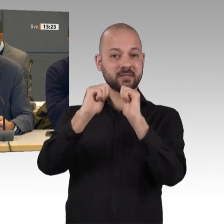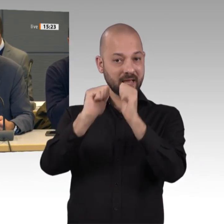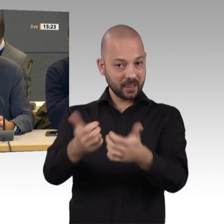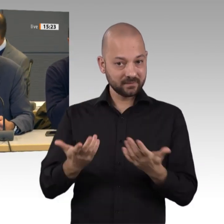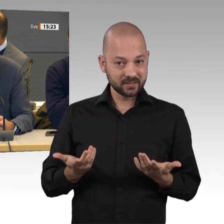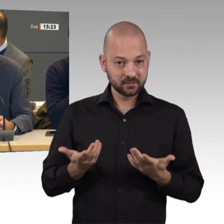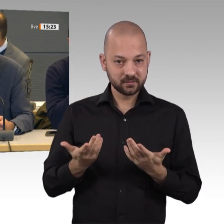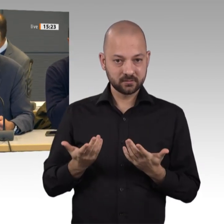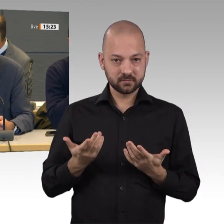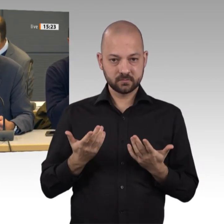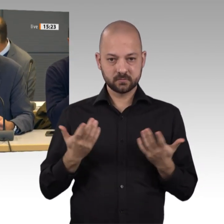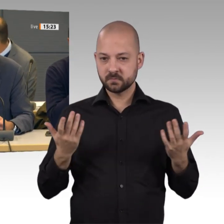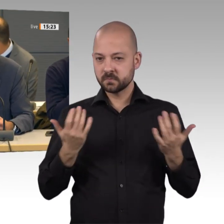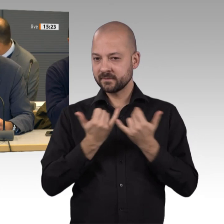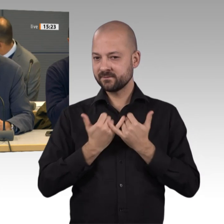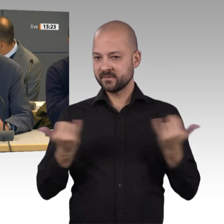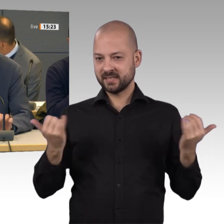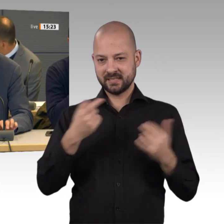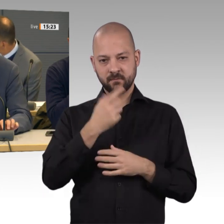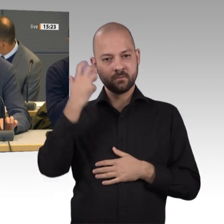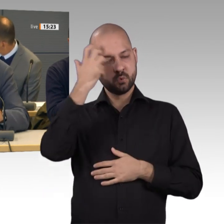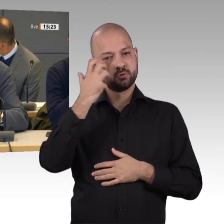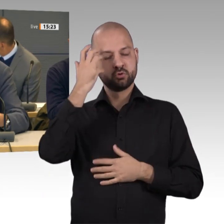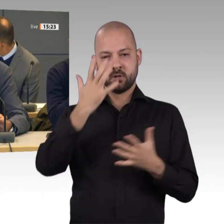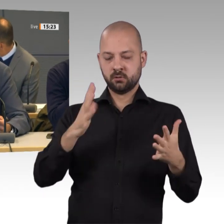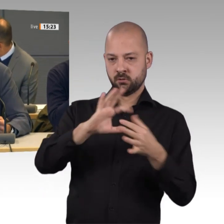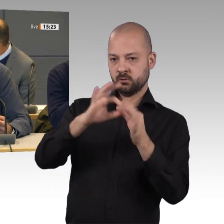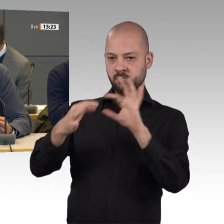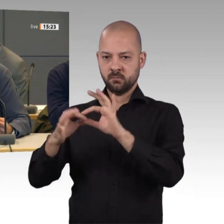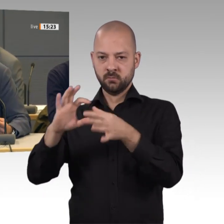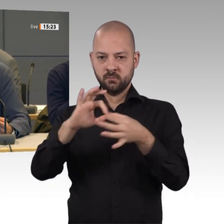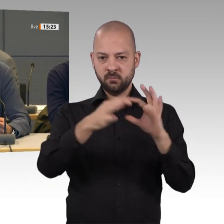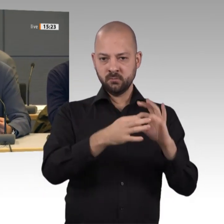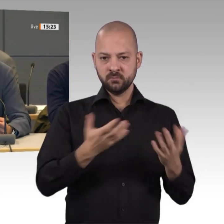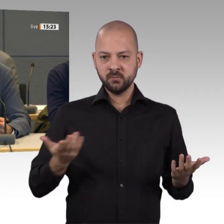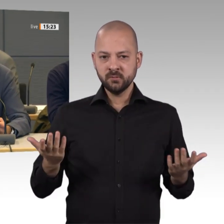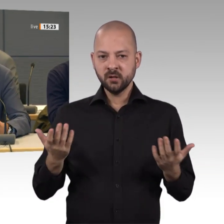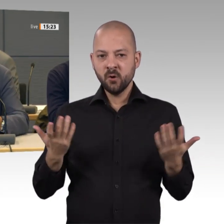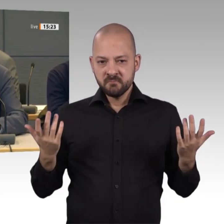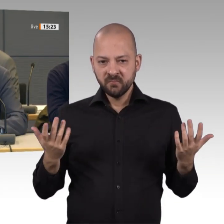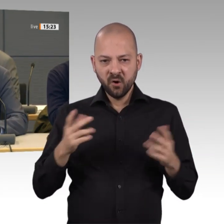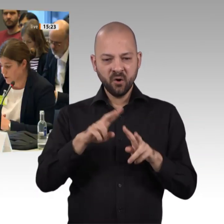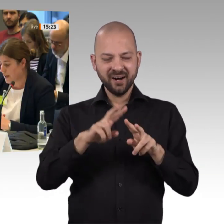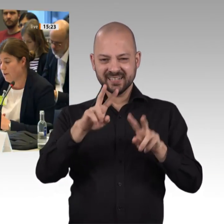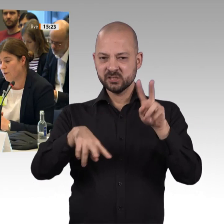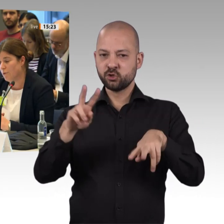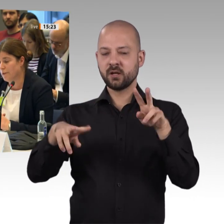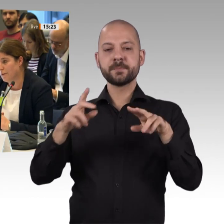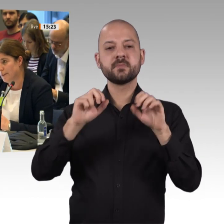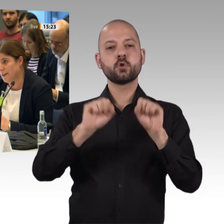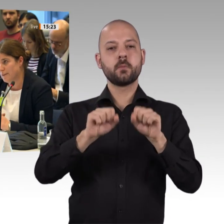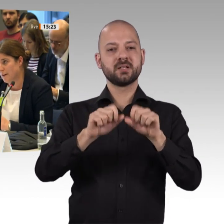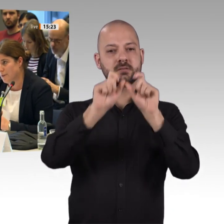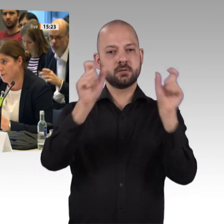die das Budget für Ausbildung nach vorne bringen können. Zuerst Frau Völker. Also wenn Sie unserem Wunsch nachkommen